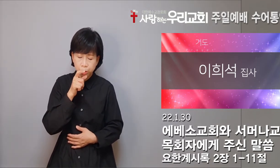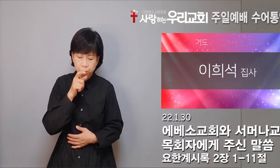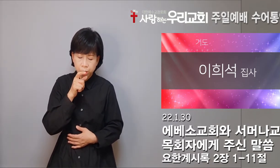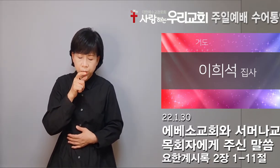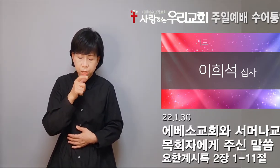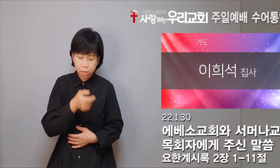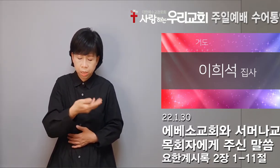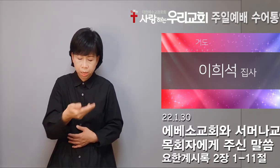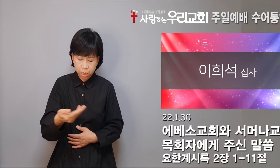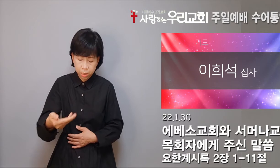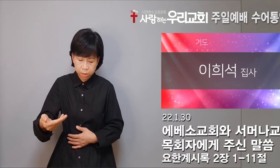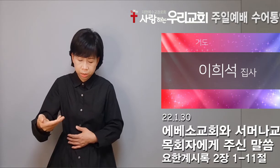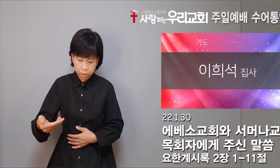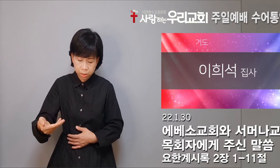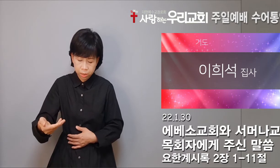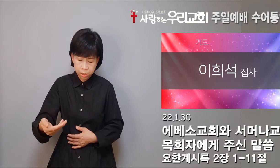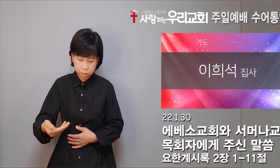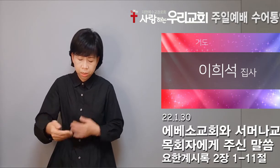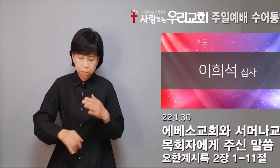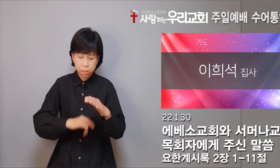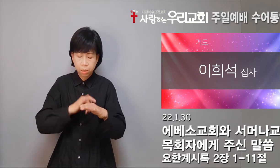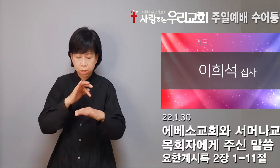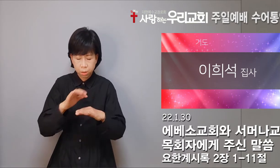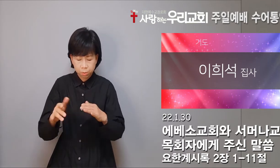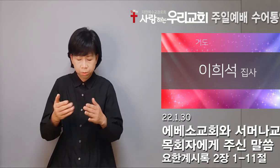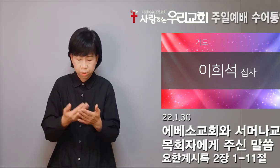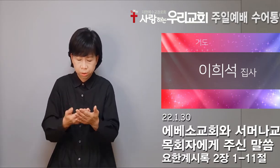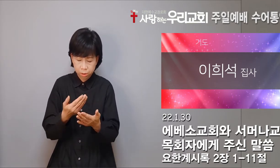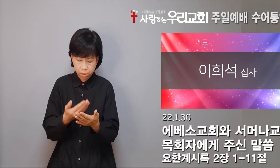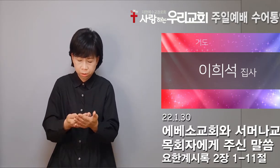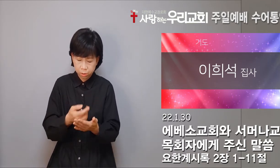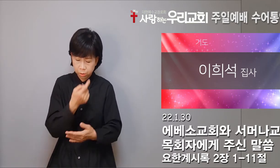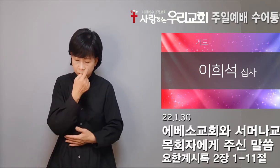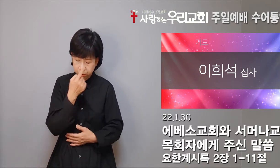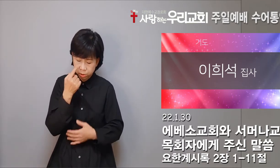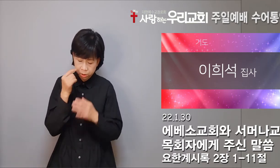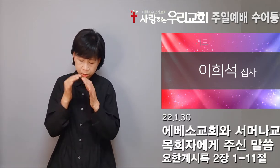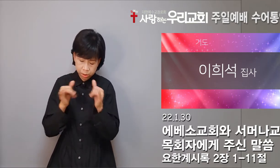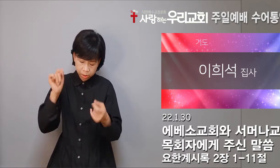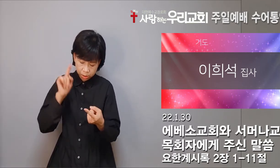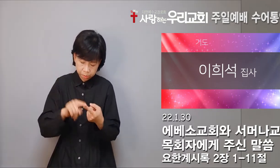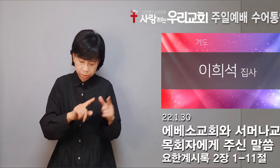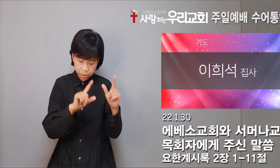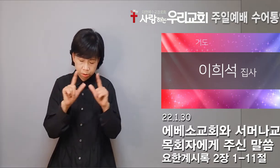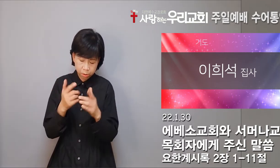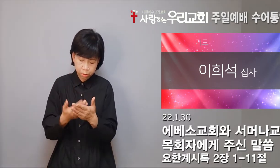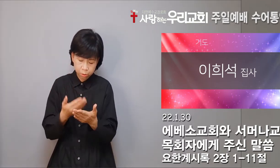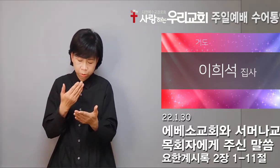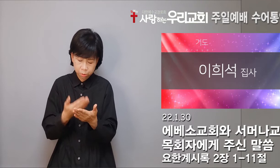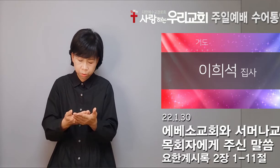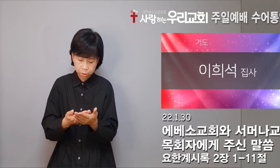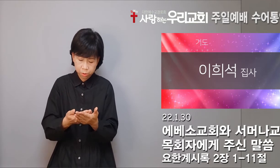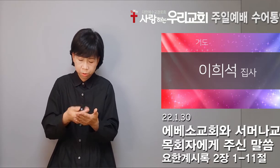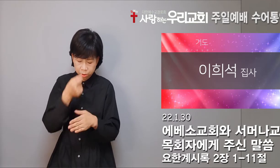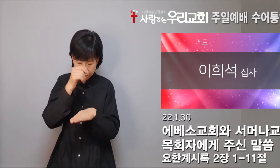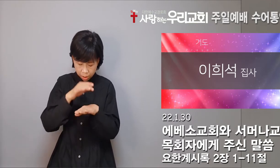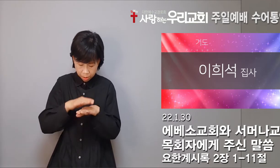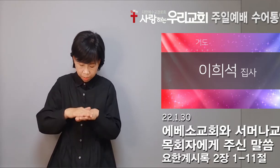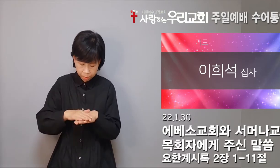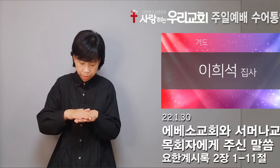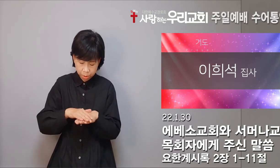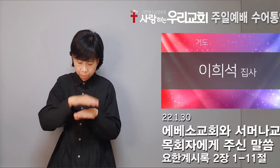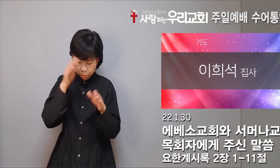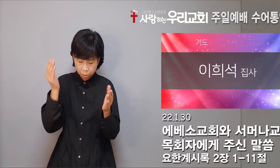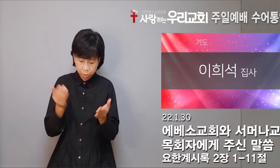성령 충만한 시간 되어 증인으로 살아가게 하옵소서. 이 예배의 시종을 주님께 맡겨오며